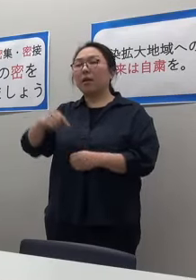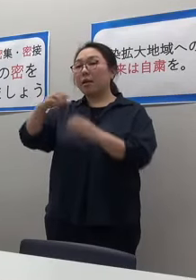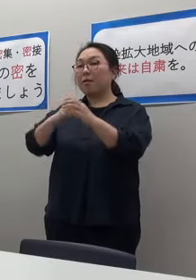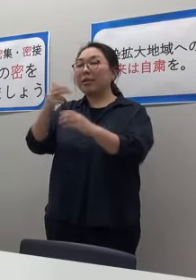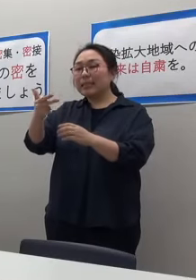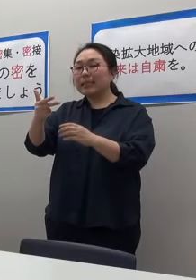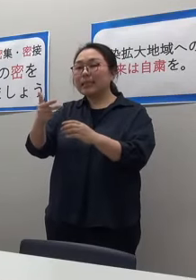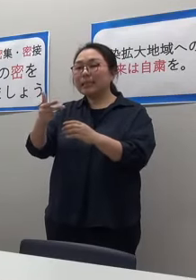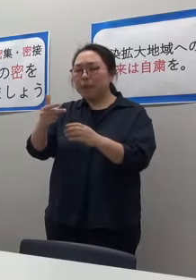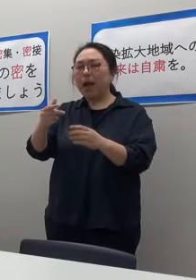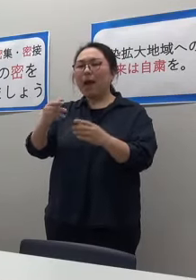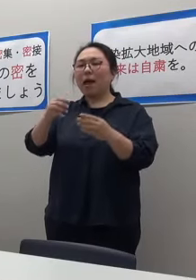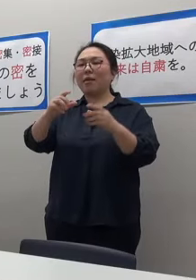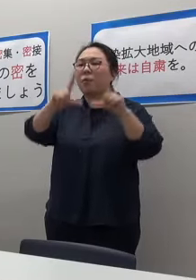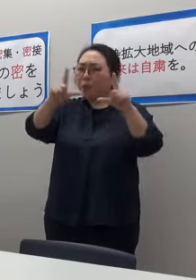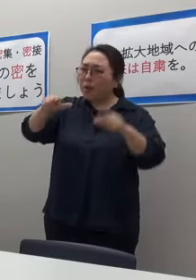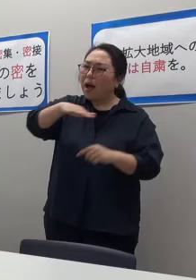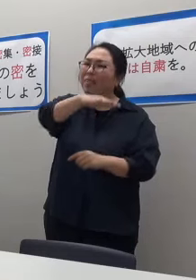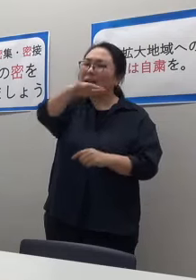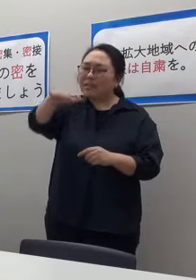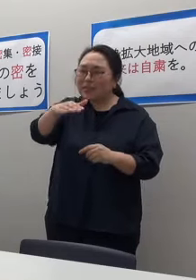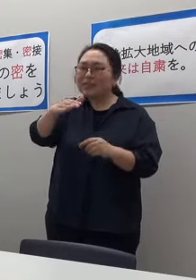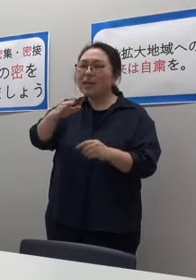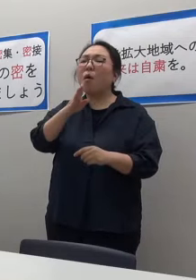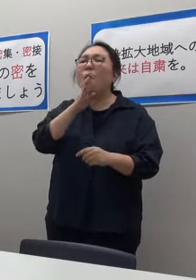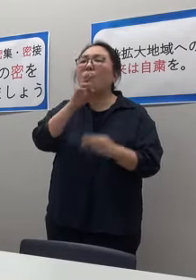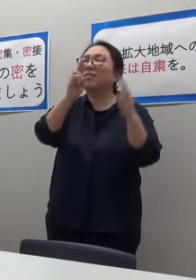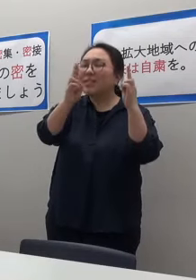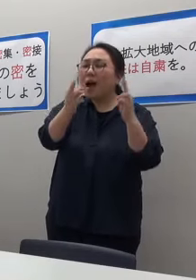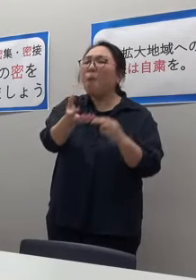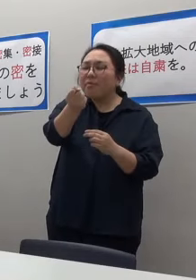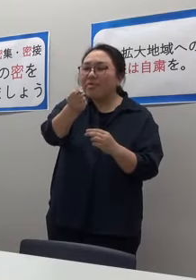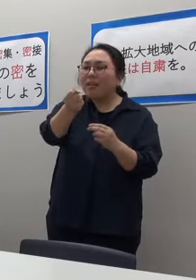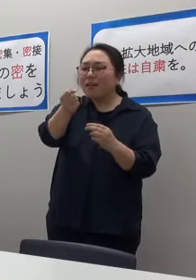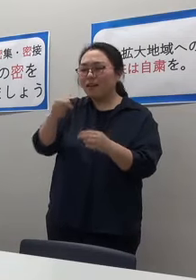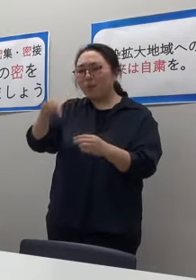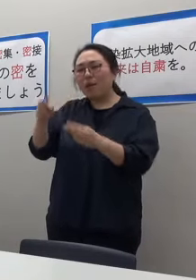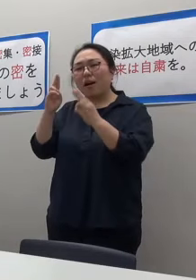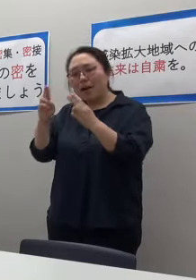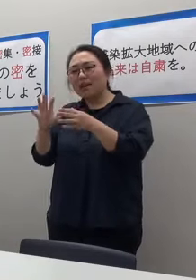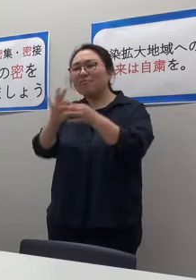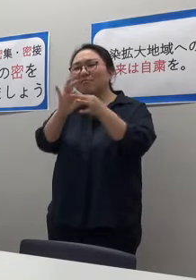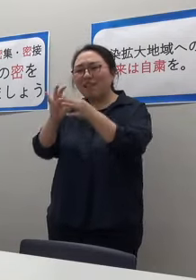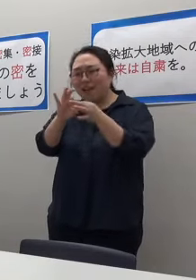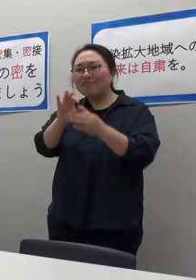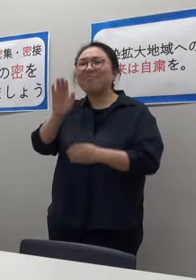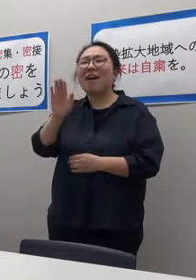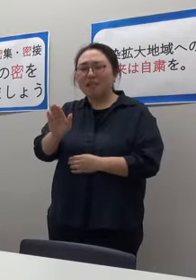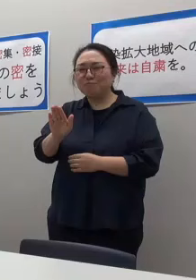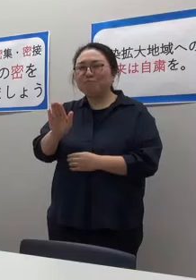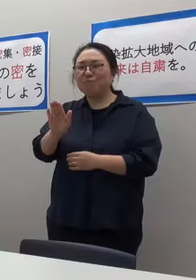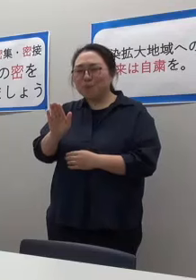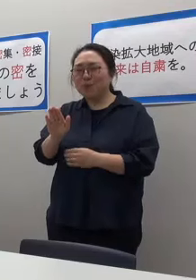営業所のある事業所も多いことから、職場における人と人との接触機会を減らす環